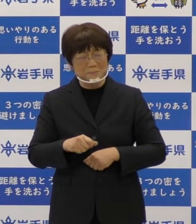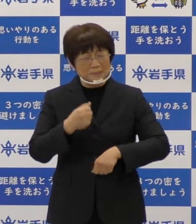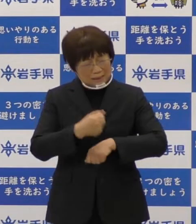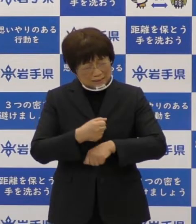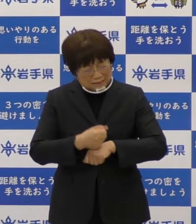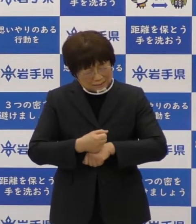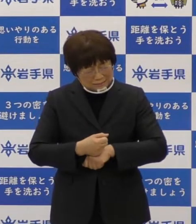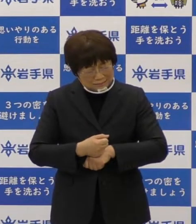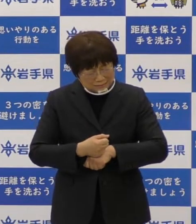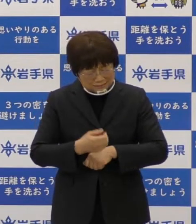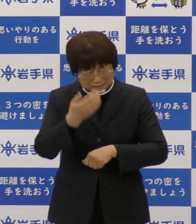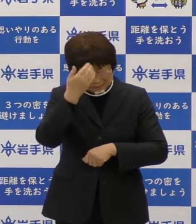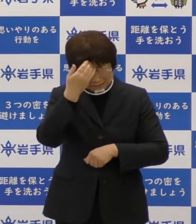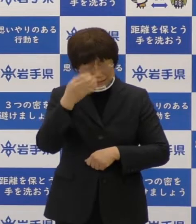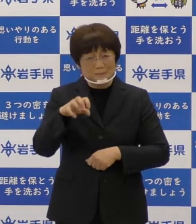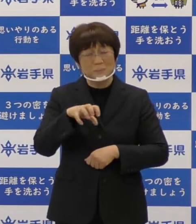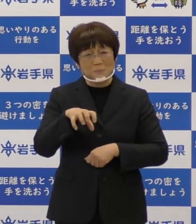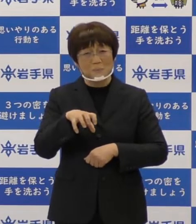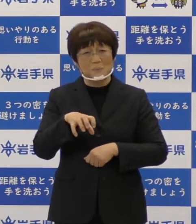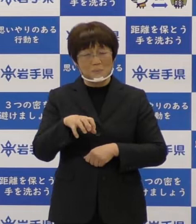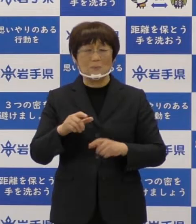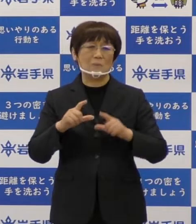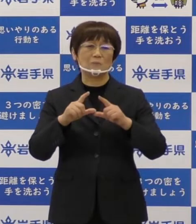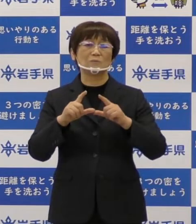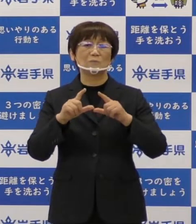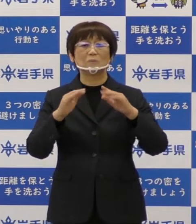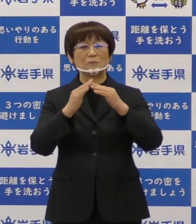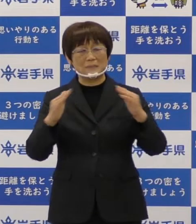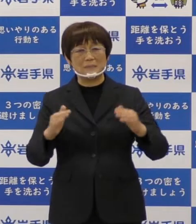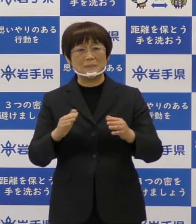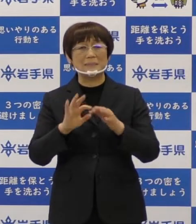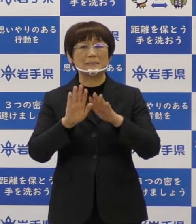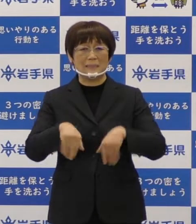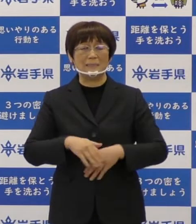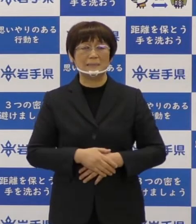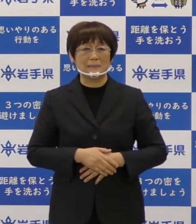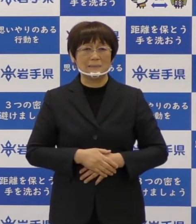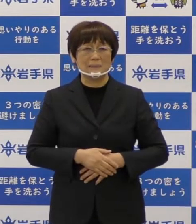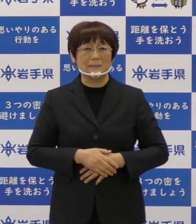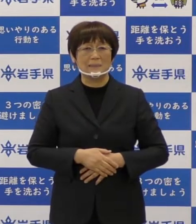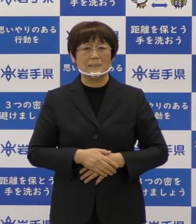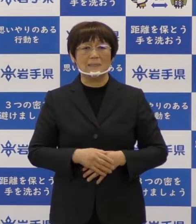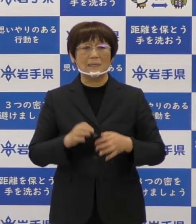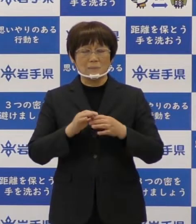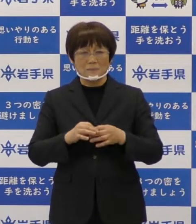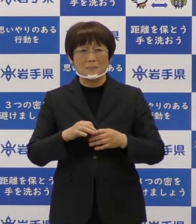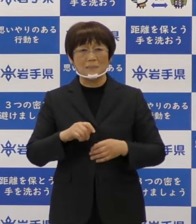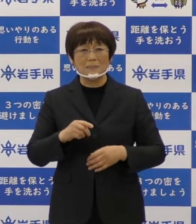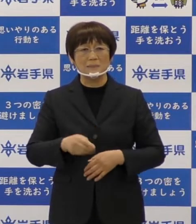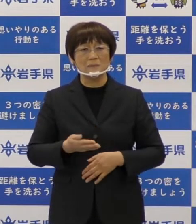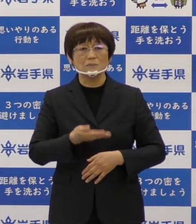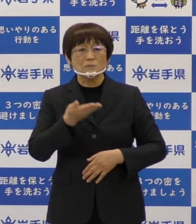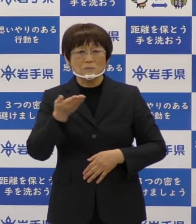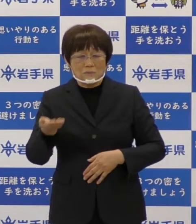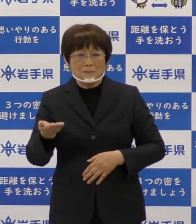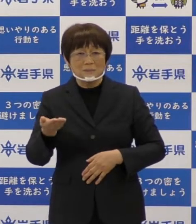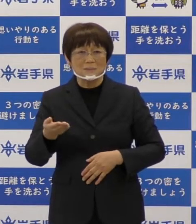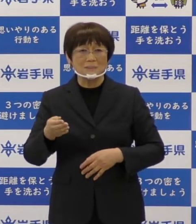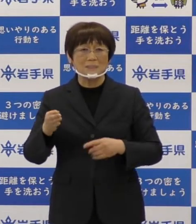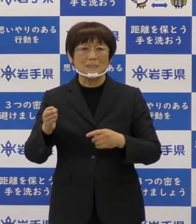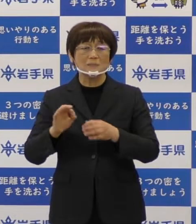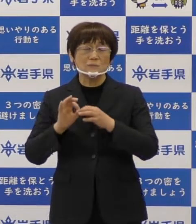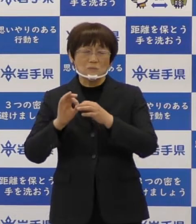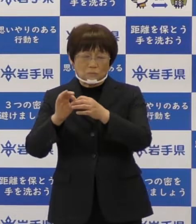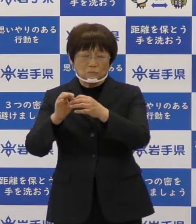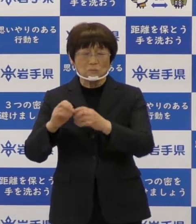な、家でしたので、そこから次のこの段階、高級的な